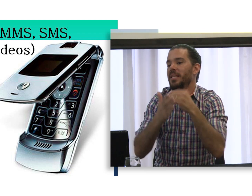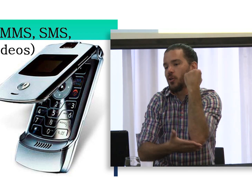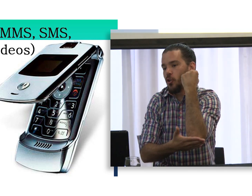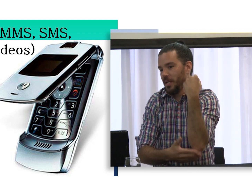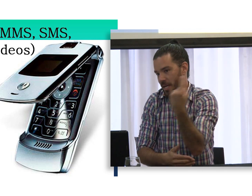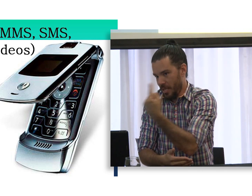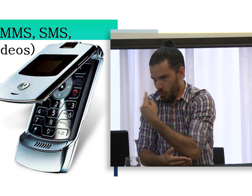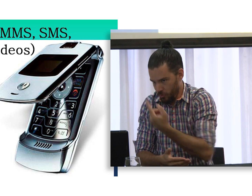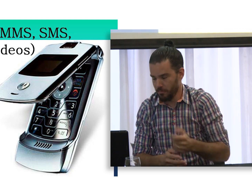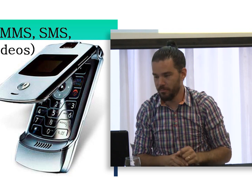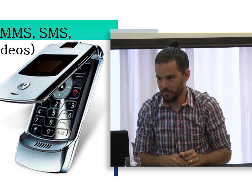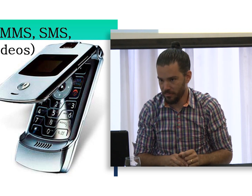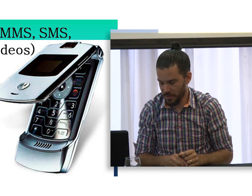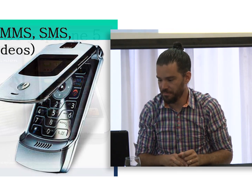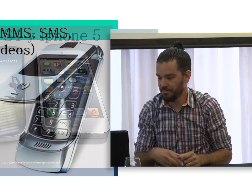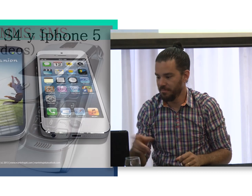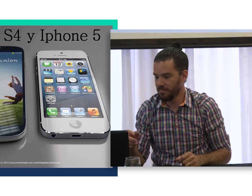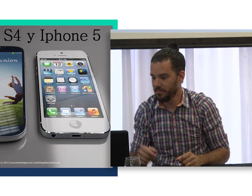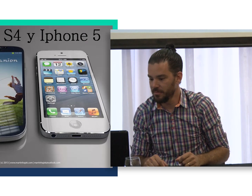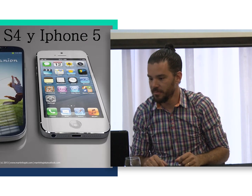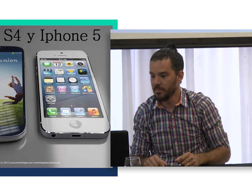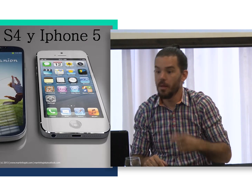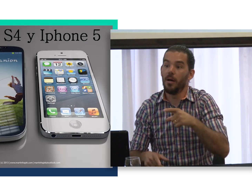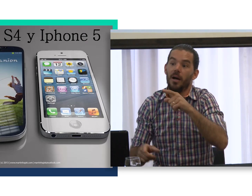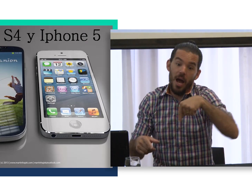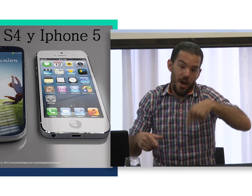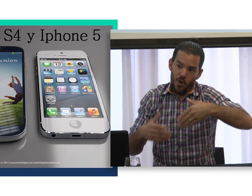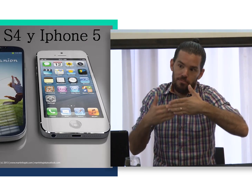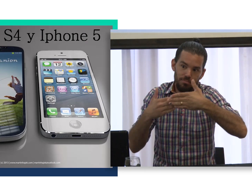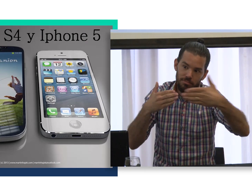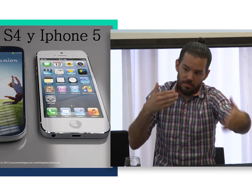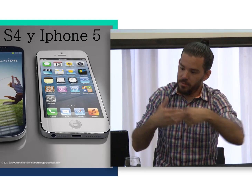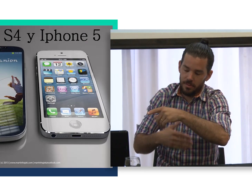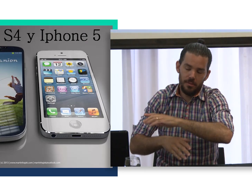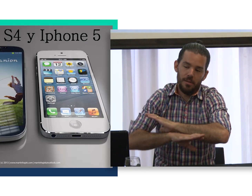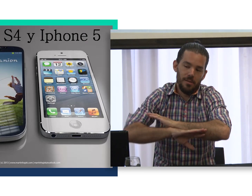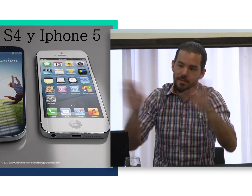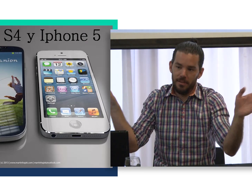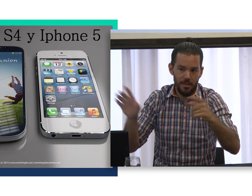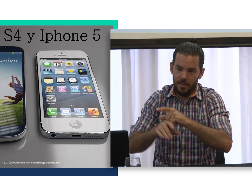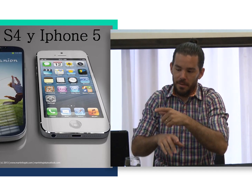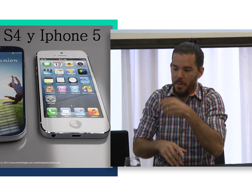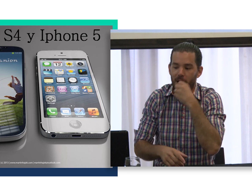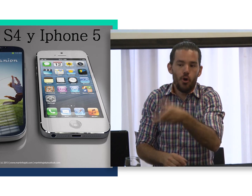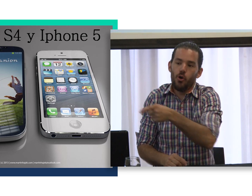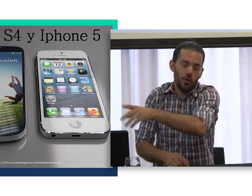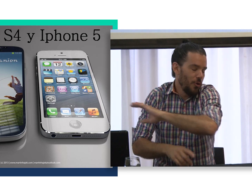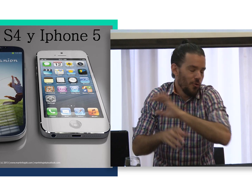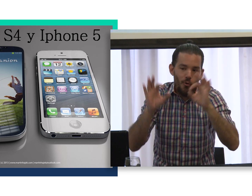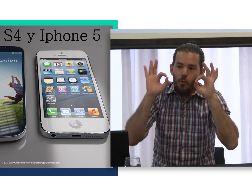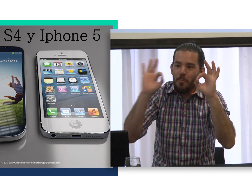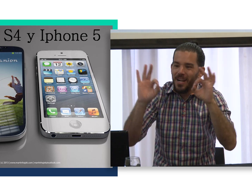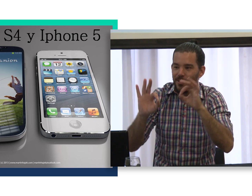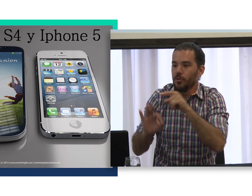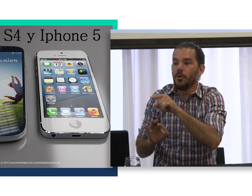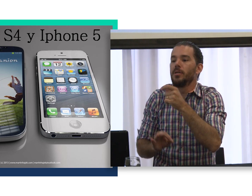bueno, depende de la economía de cada uno, nos íbamos manejando. Ahora ya estamos muy avanzados. Eso es lo mejor que hay, porque